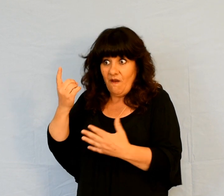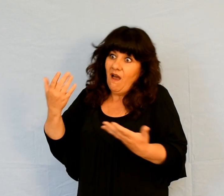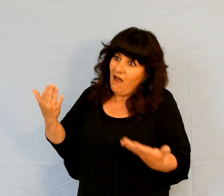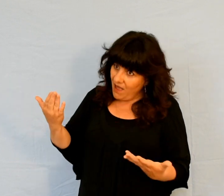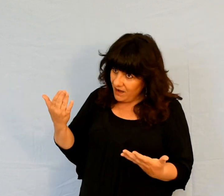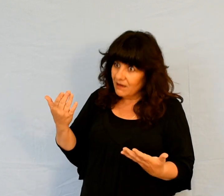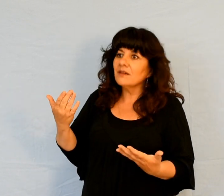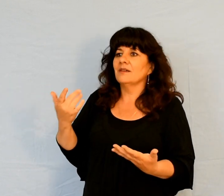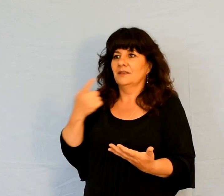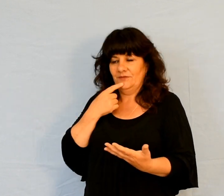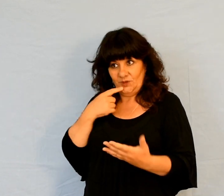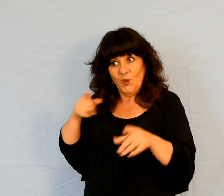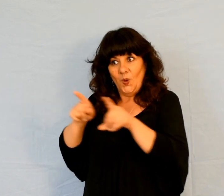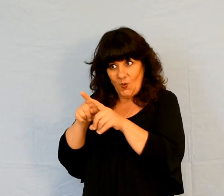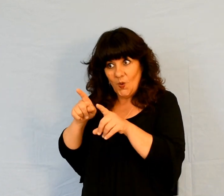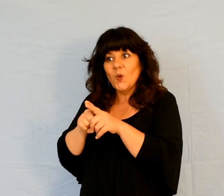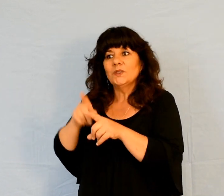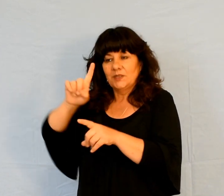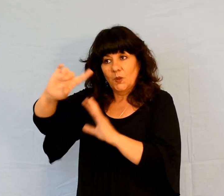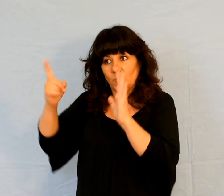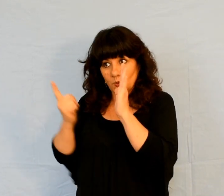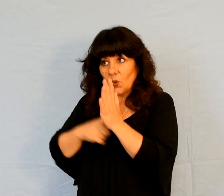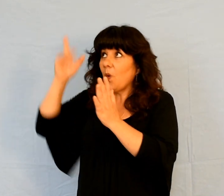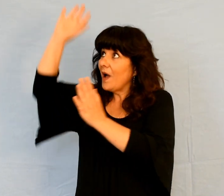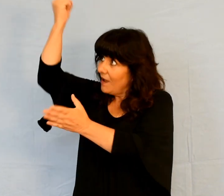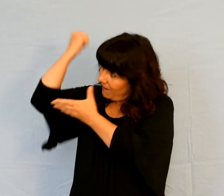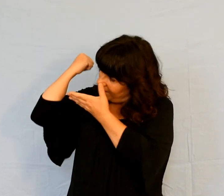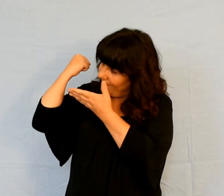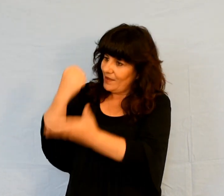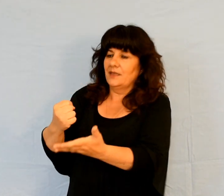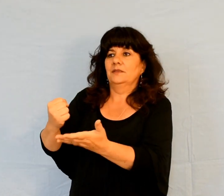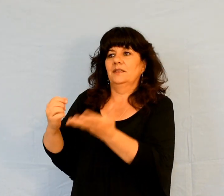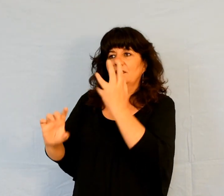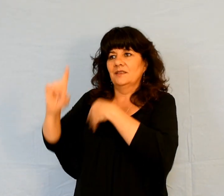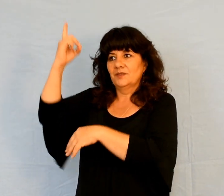héritiers de Dieu, héritiers avec le Christ, si du moins